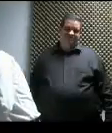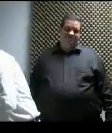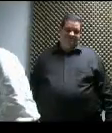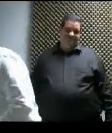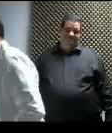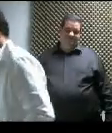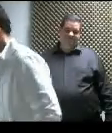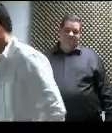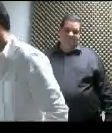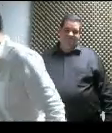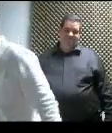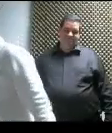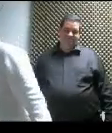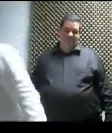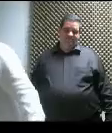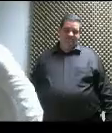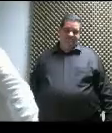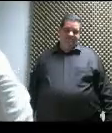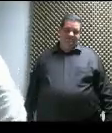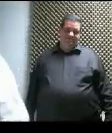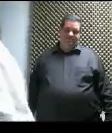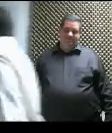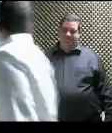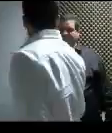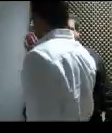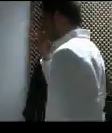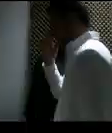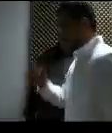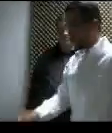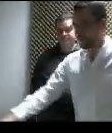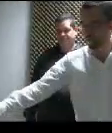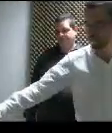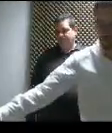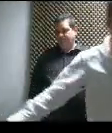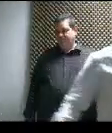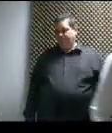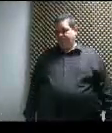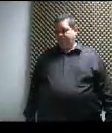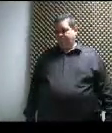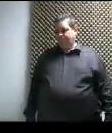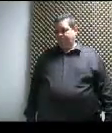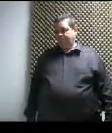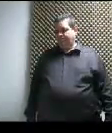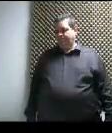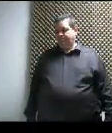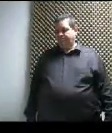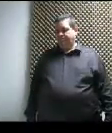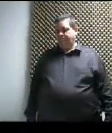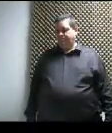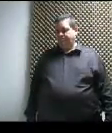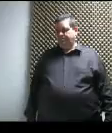no se solidarizan necesariamente con el sentir de esta empresa ni de sus auspiciadores.